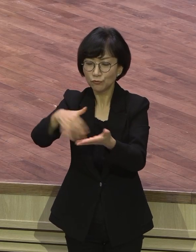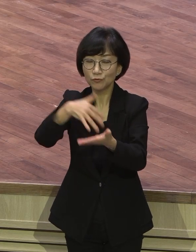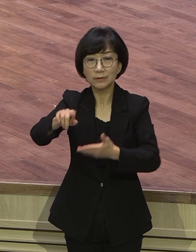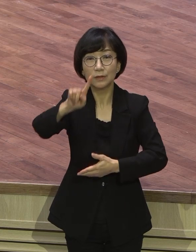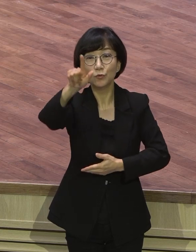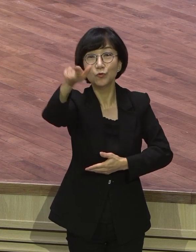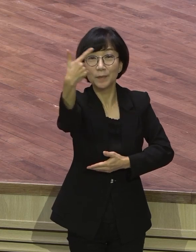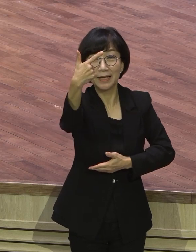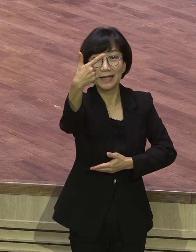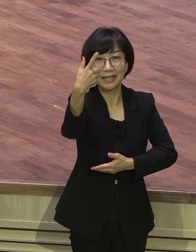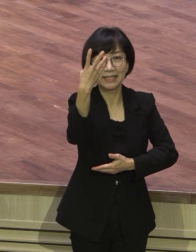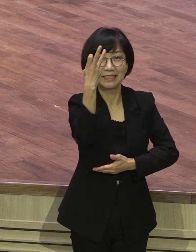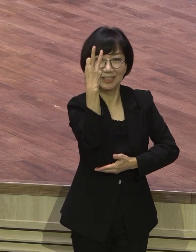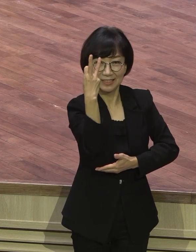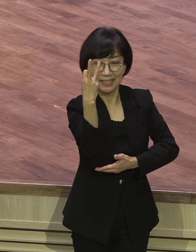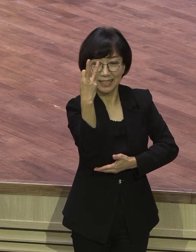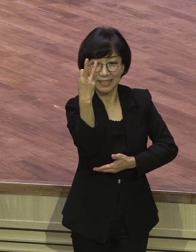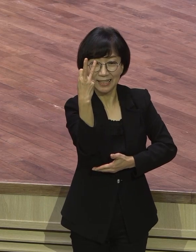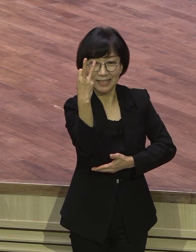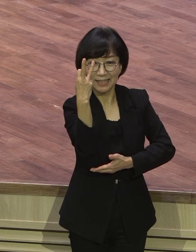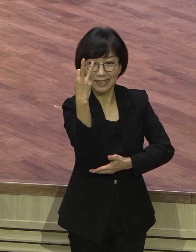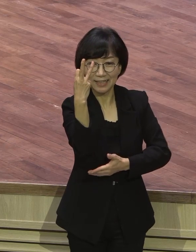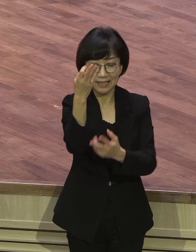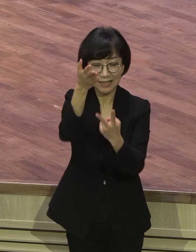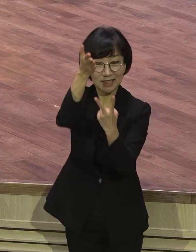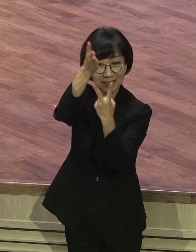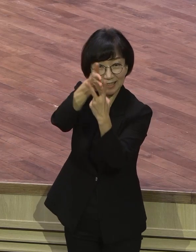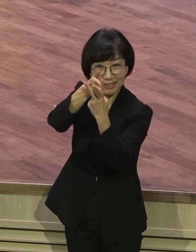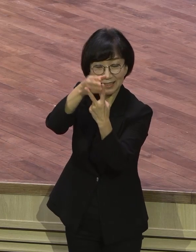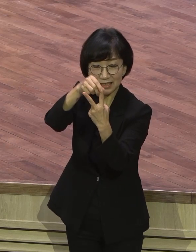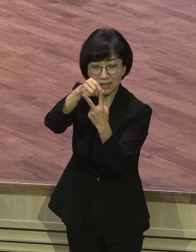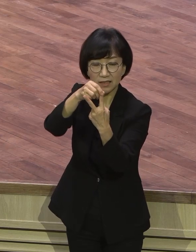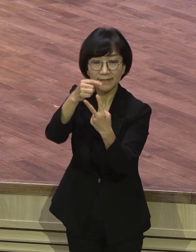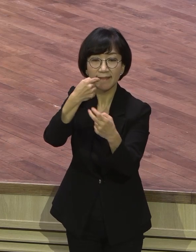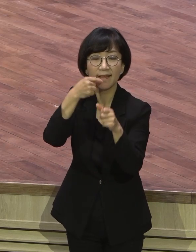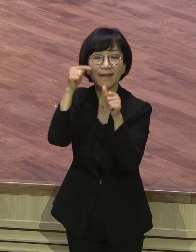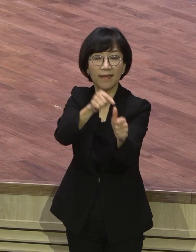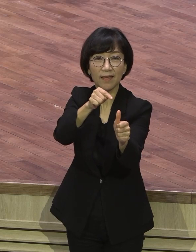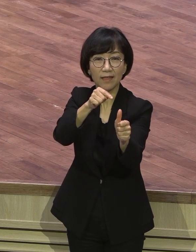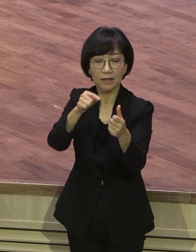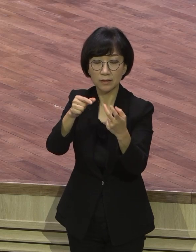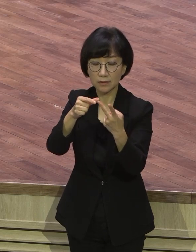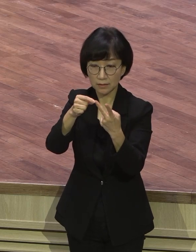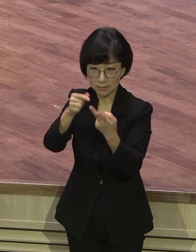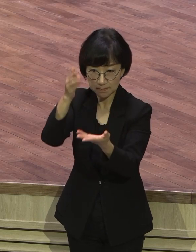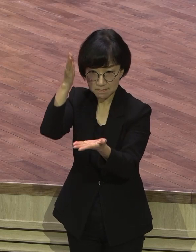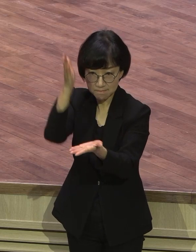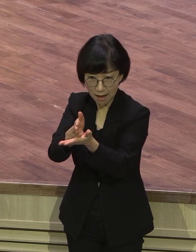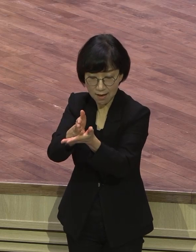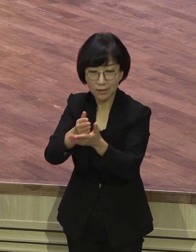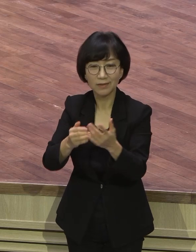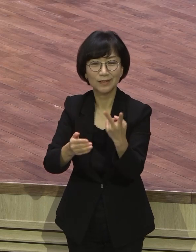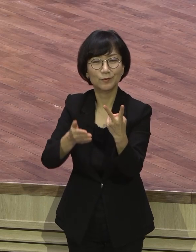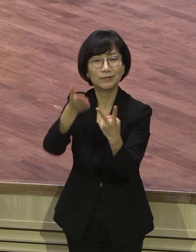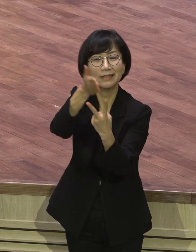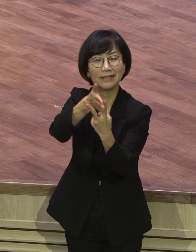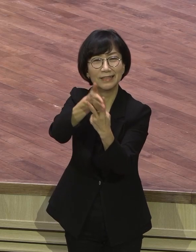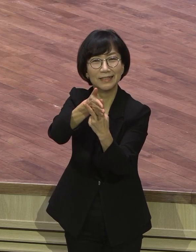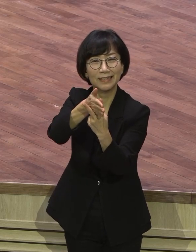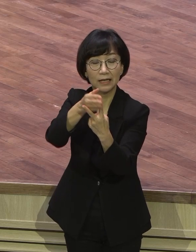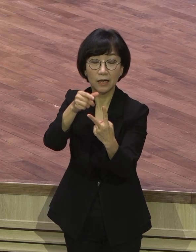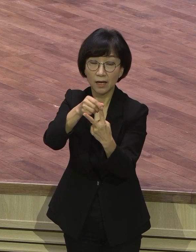613가 중에서 하라 하지 마라 이렇게 딱 그렇게 나눴는데 하라는